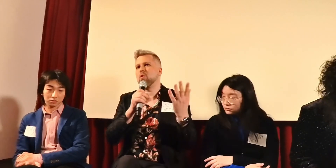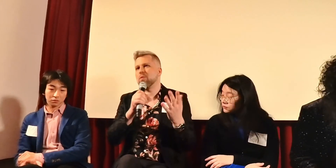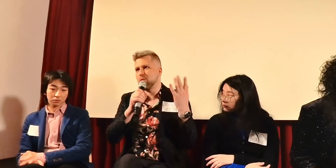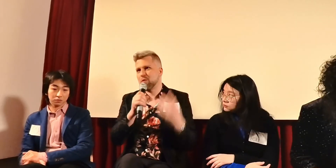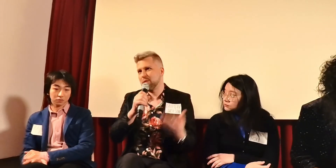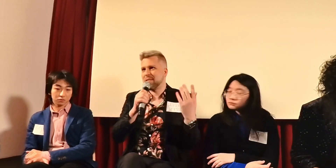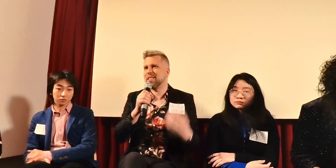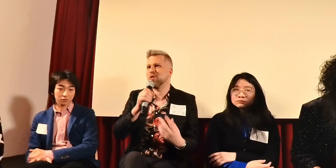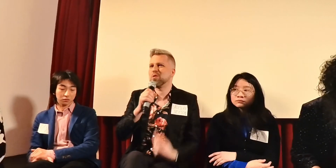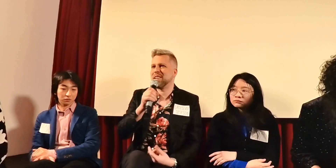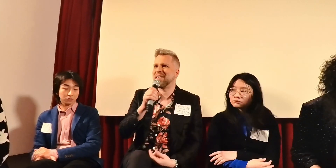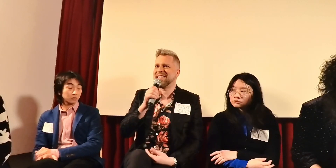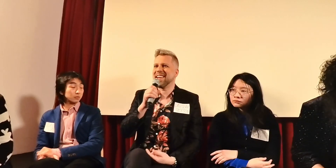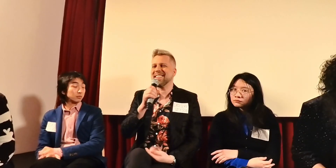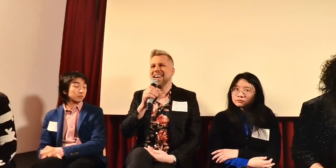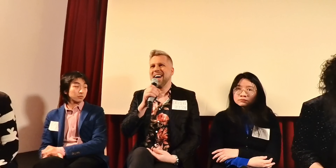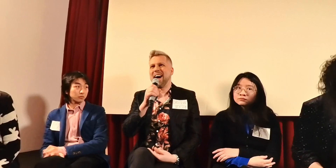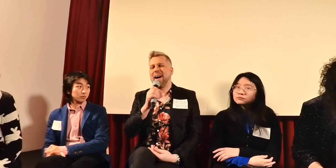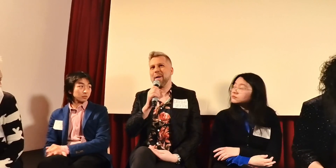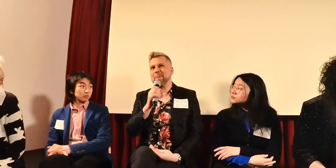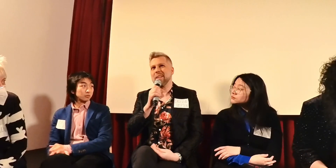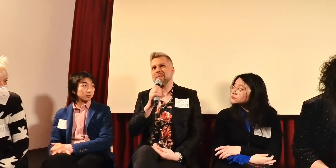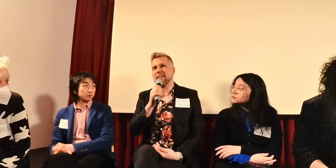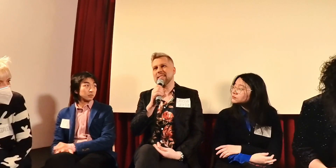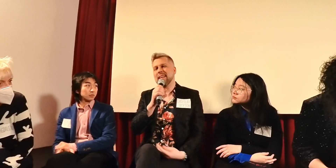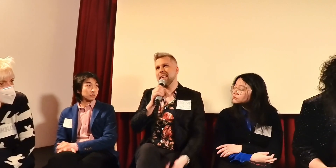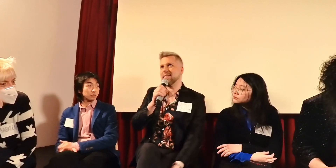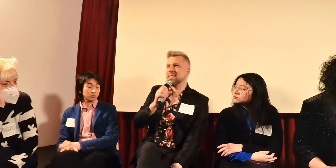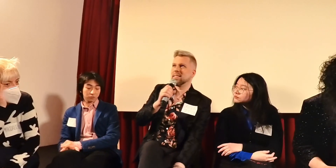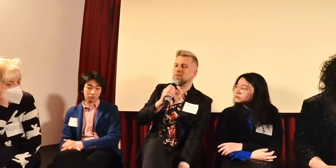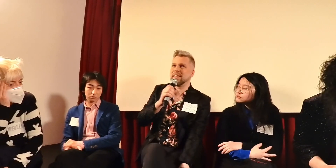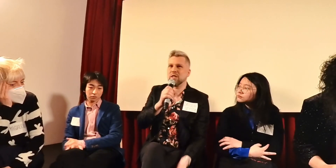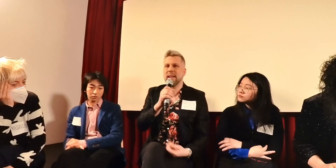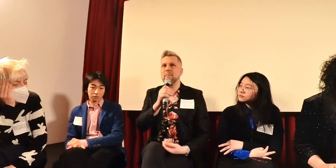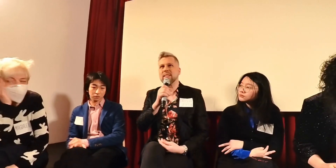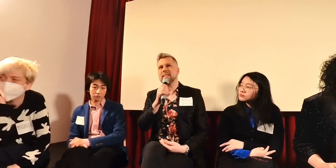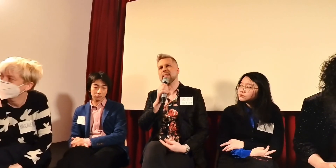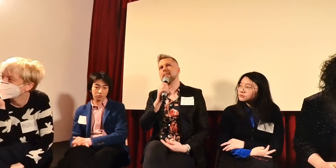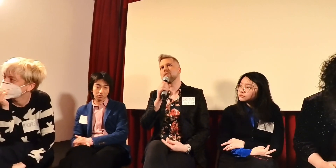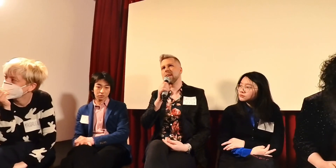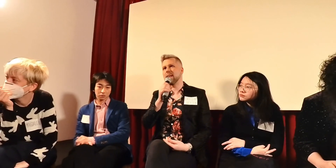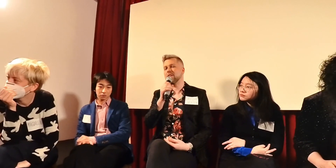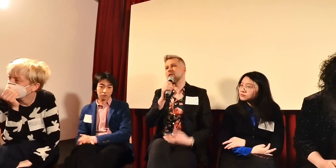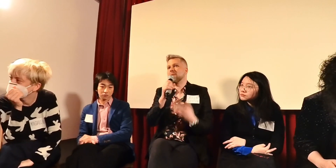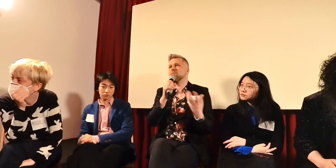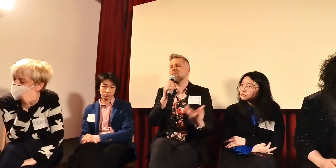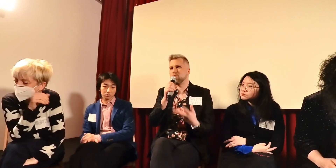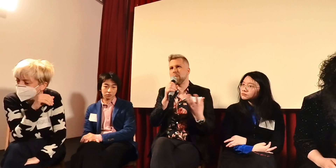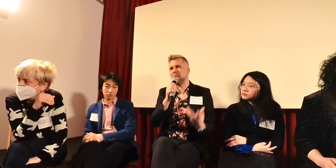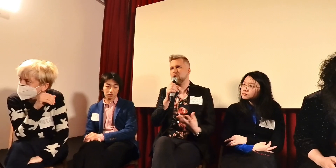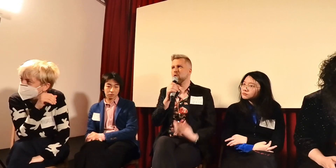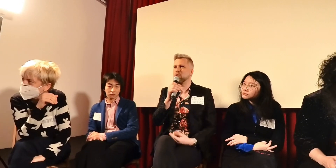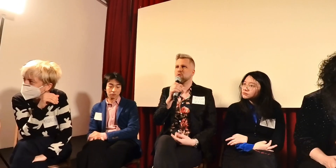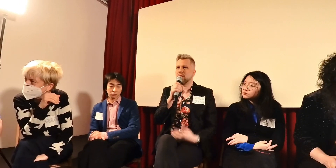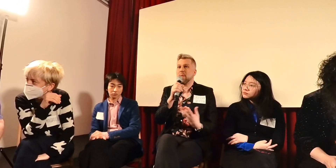no a to jsem se snažil posledních 20 let. A vlastně, co se týče té reprezentace, o které tady je řeč, a pak samozřejmě se